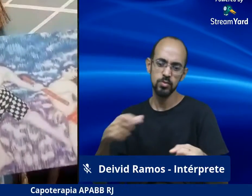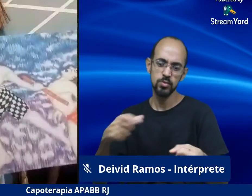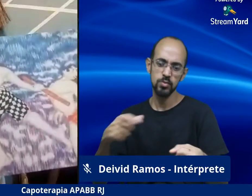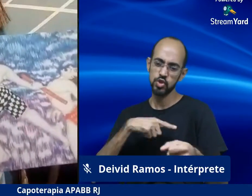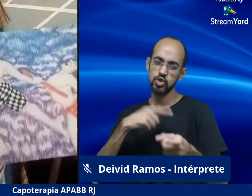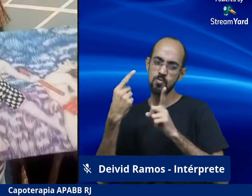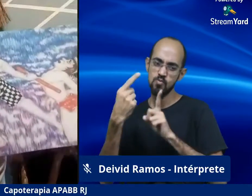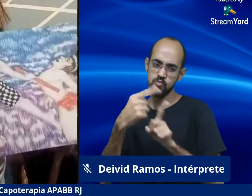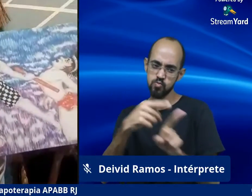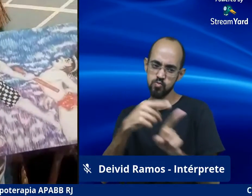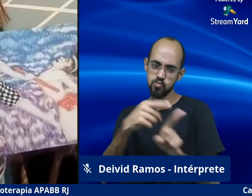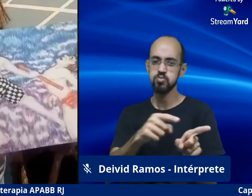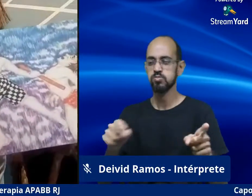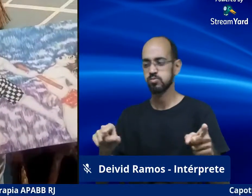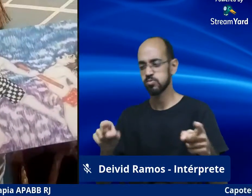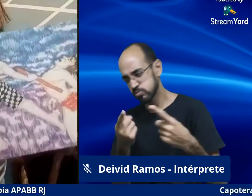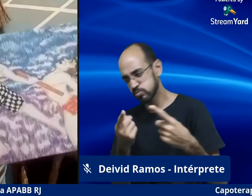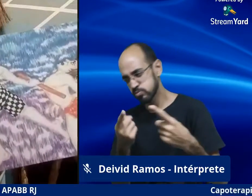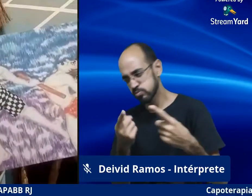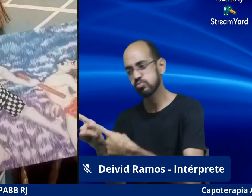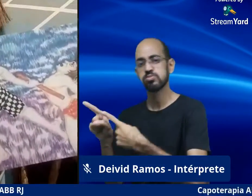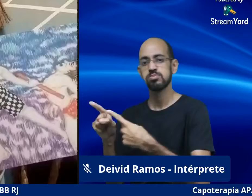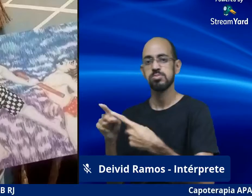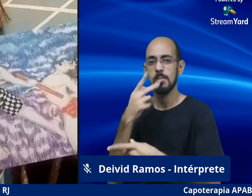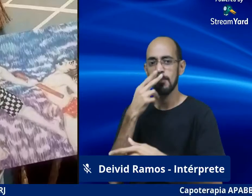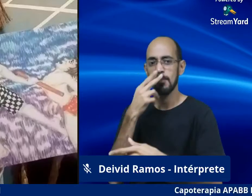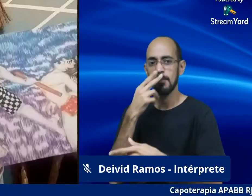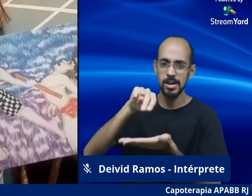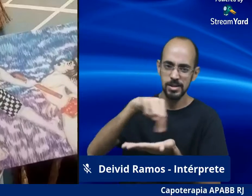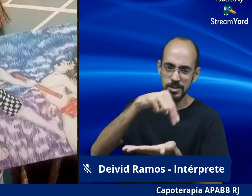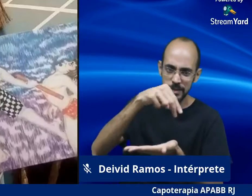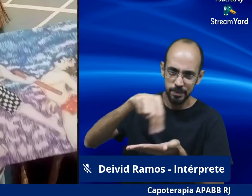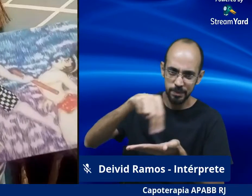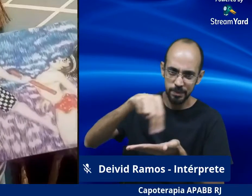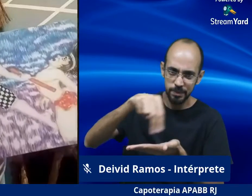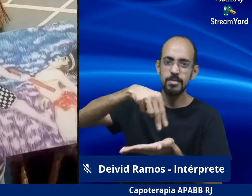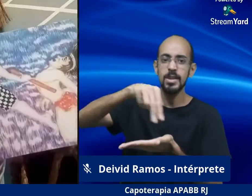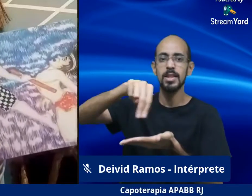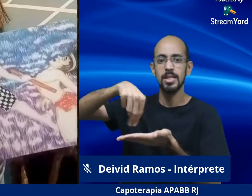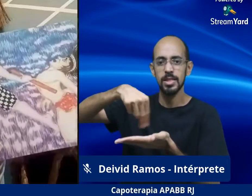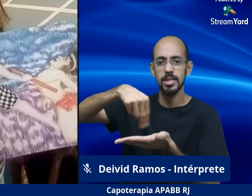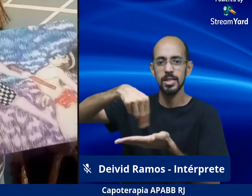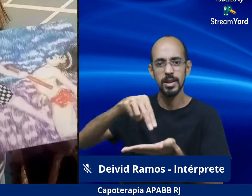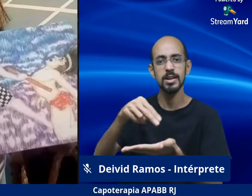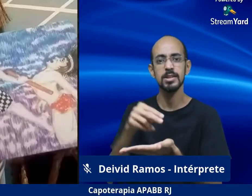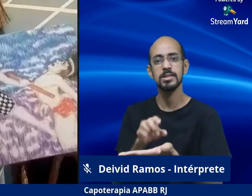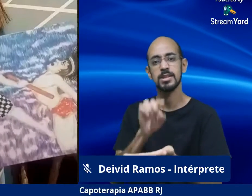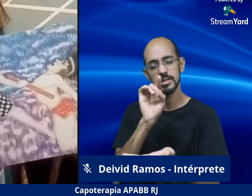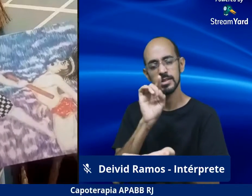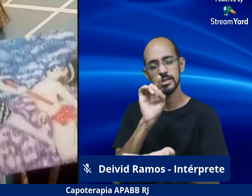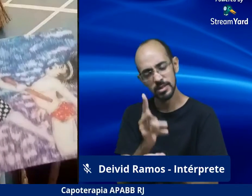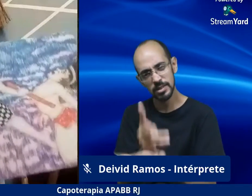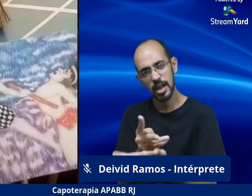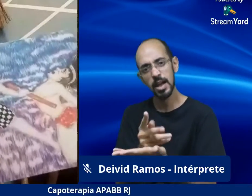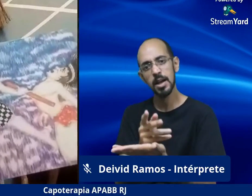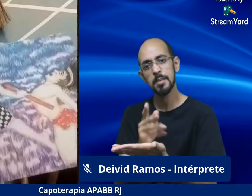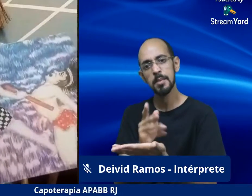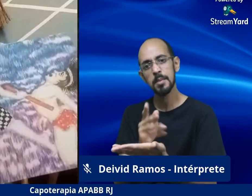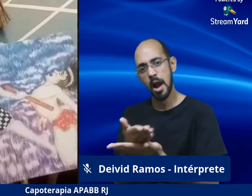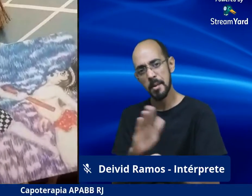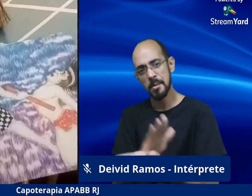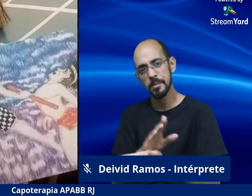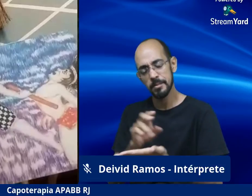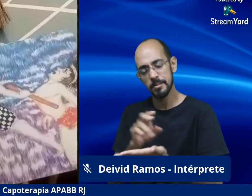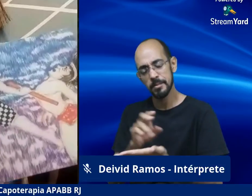nessa luta que parecia dança, um corpo caía, deixando ali ao chão aqueles que tentavam invadir a